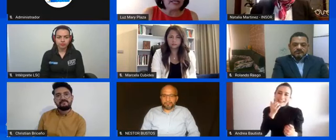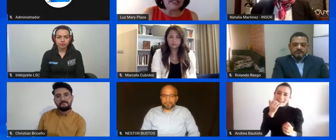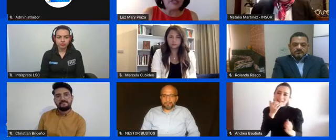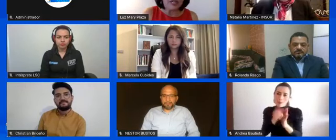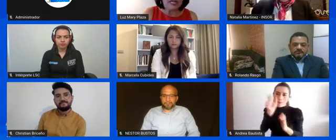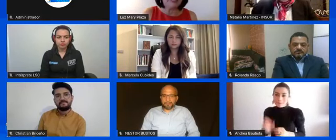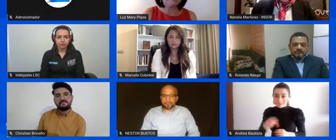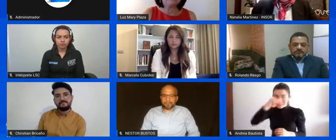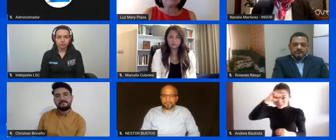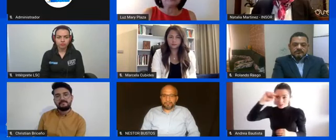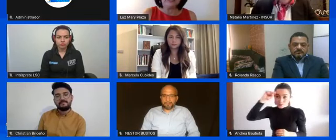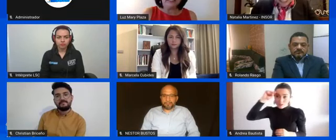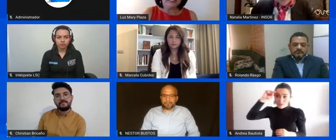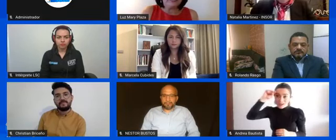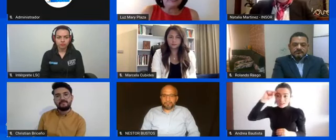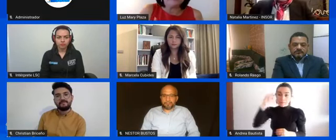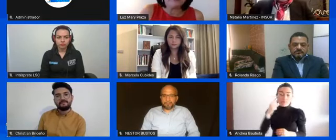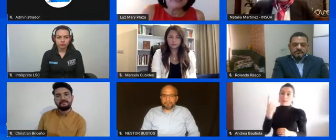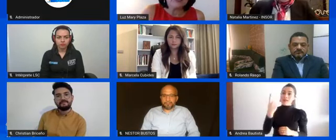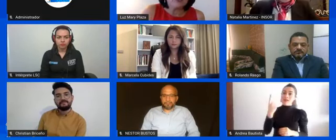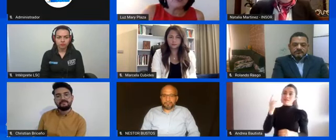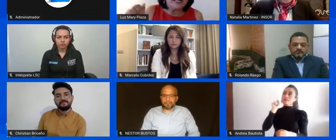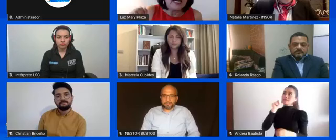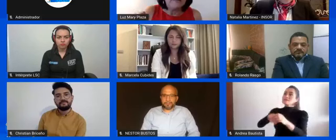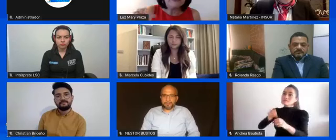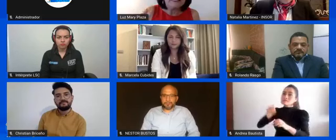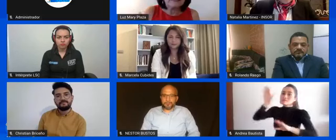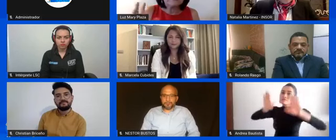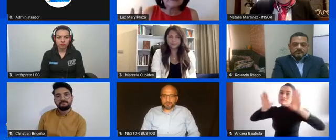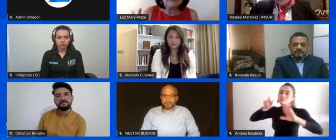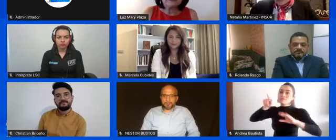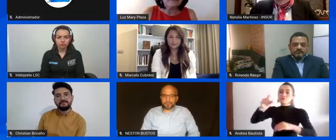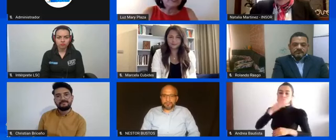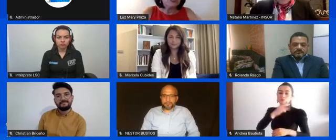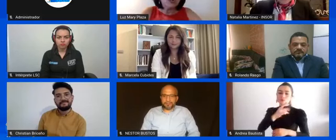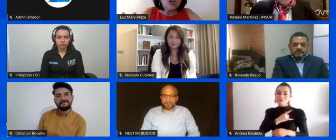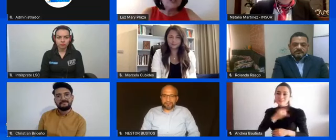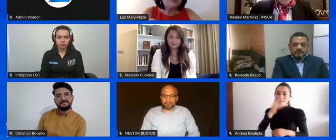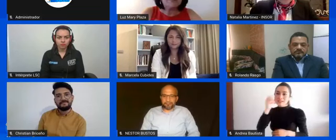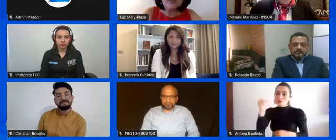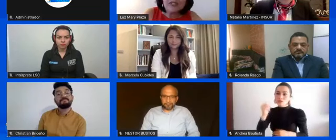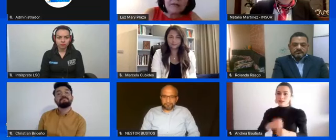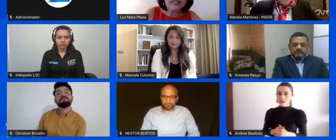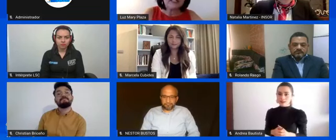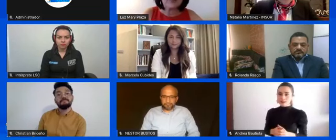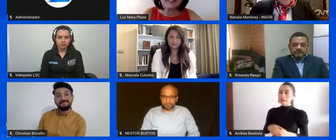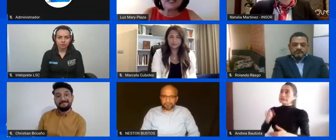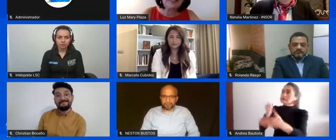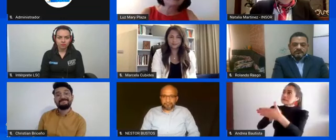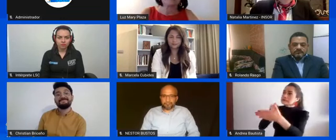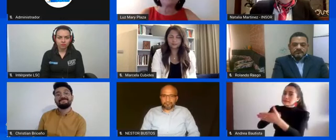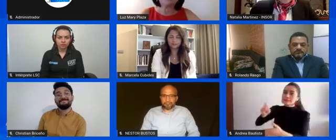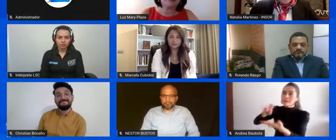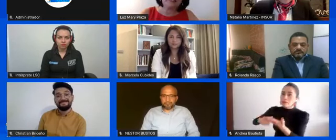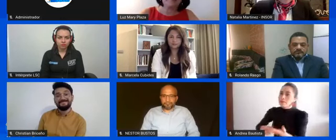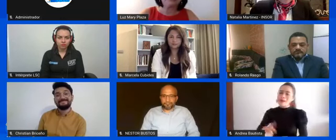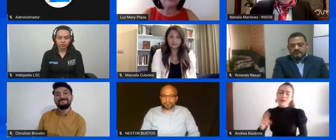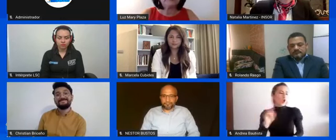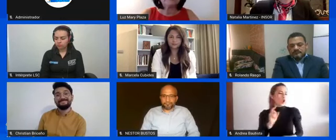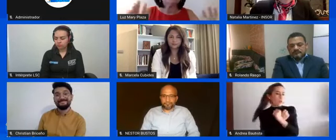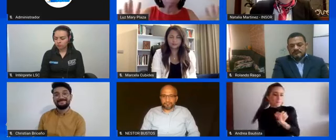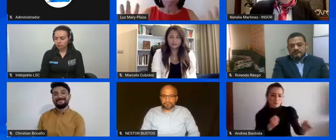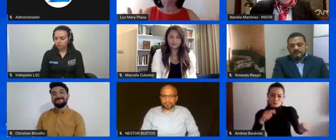a la nacional, entonces llegar a la nacional, mire, es que él necesita intérprete, no, es imposible, las pruebas de la Universidad Nacional nadie